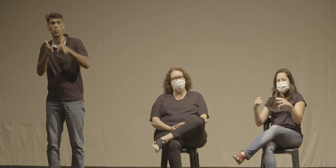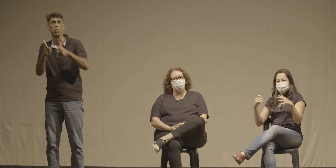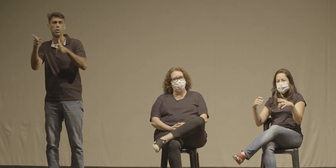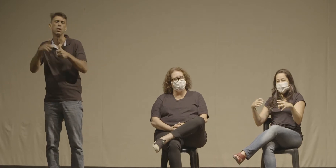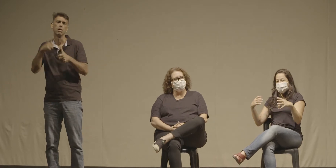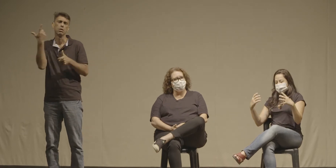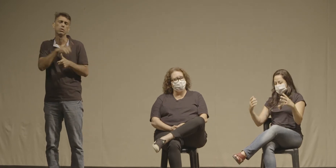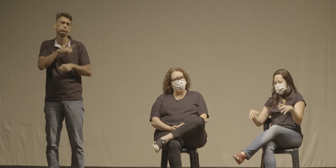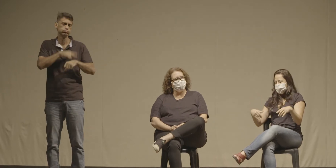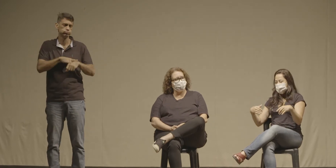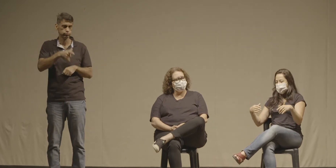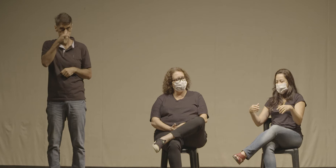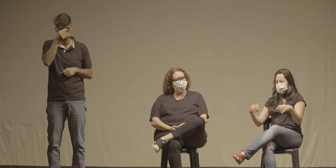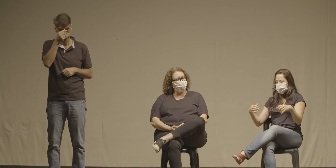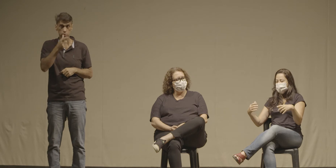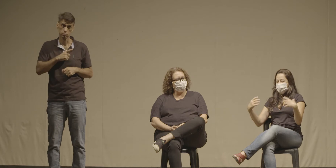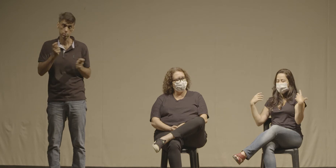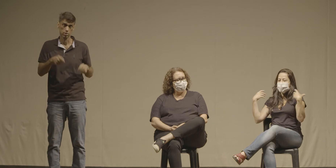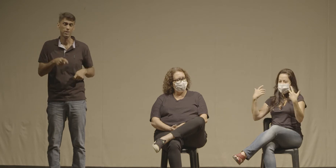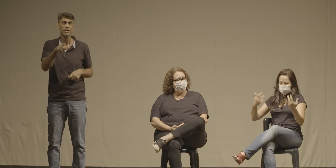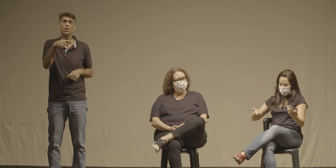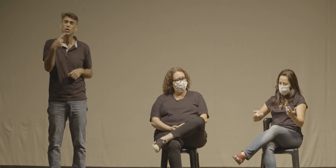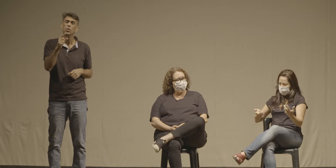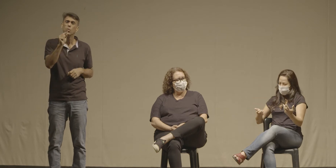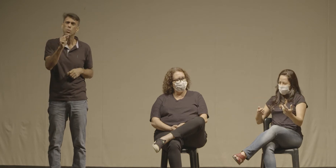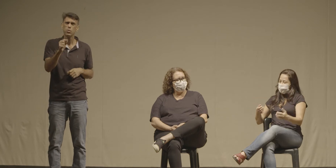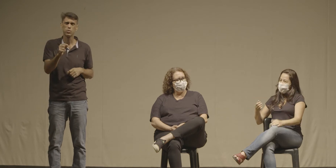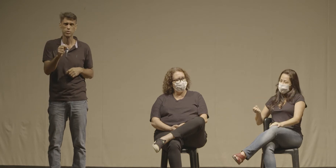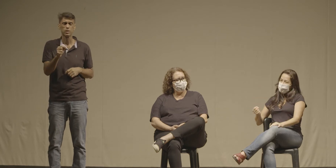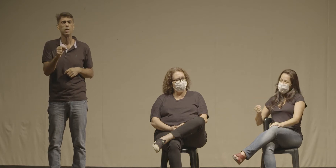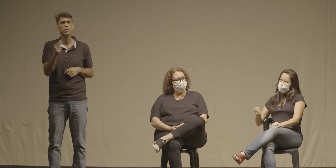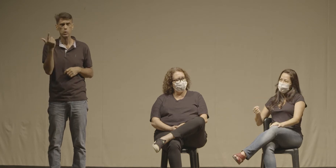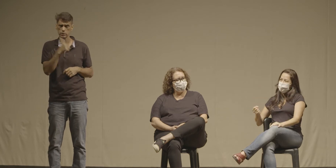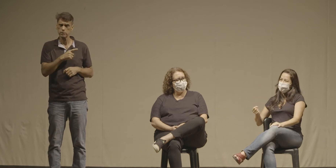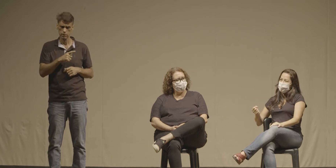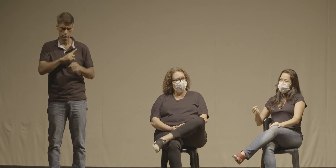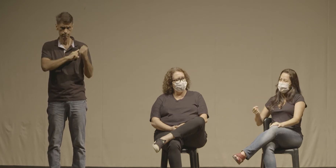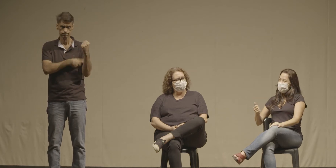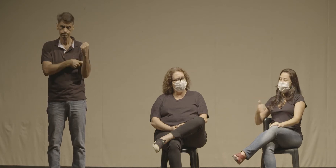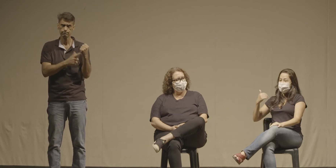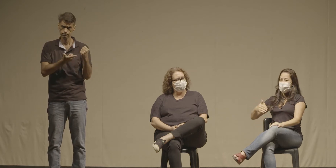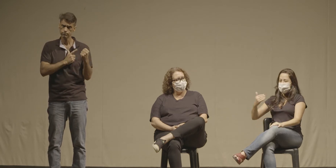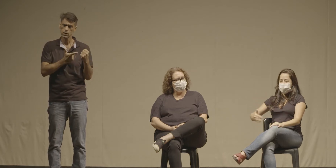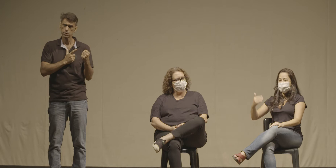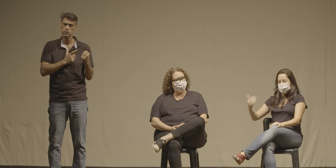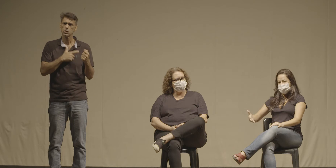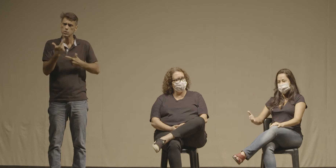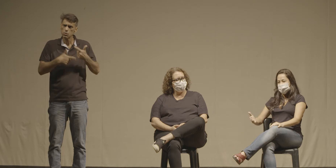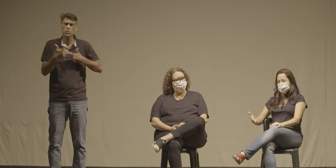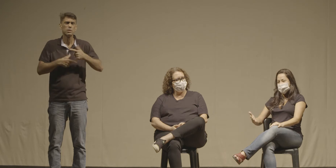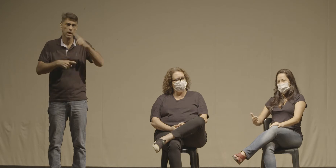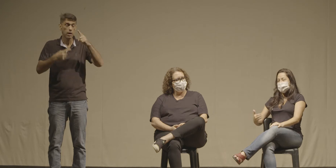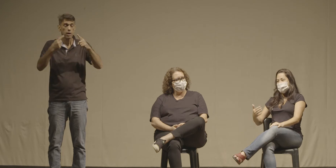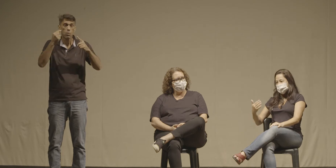porque me faz não só fortalecer o lombo, mas também ser cada vez mais